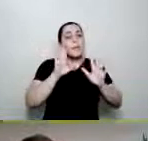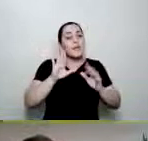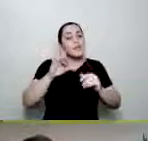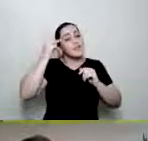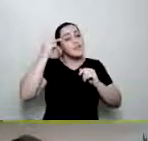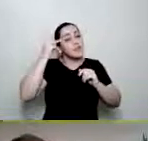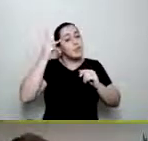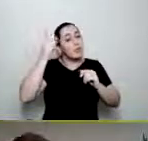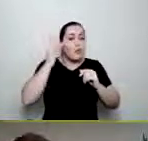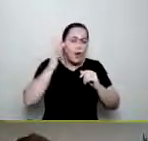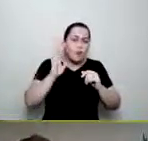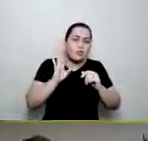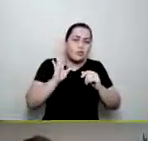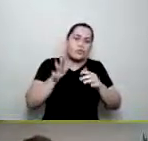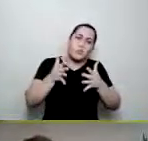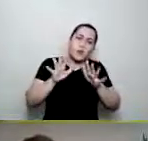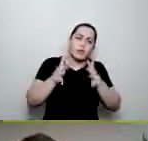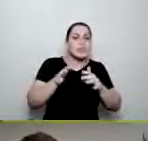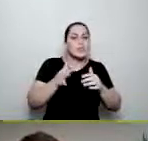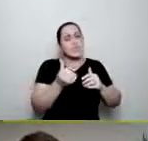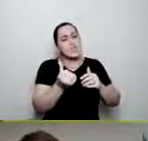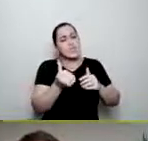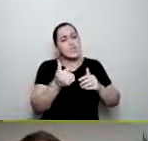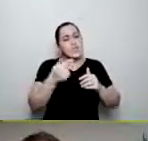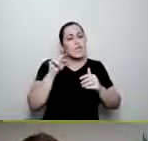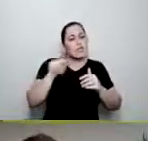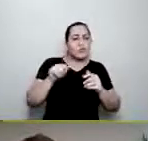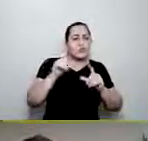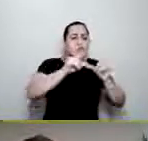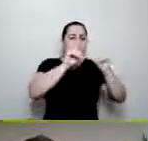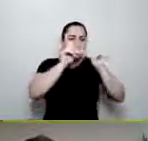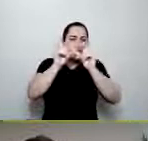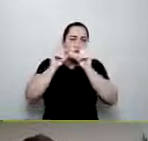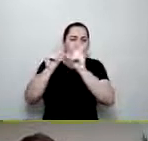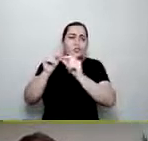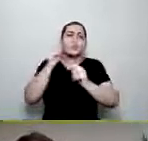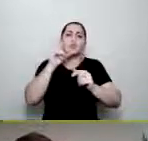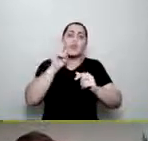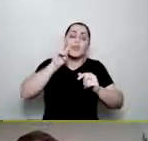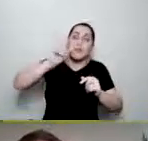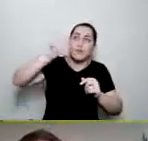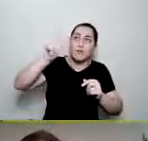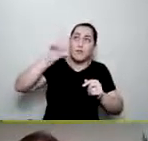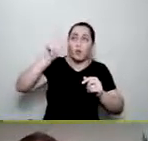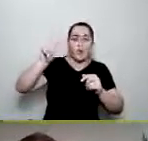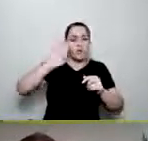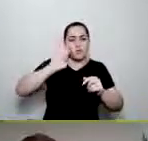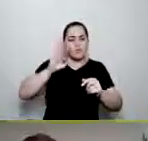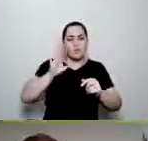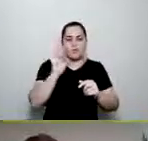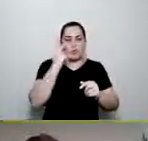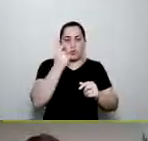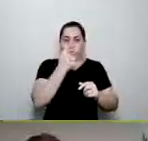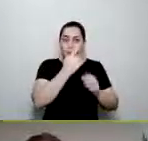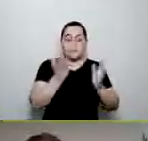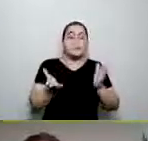que deve ser esse número, 6, 7 mil estrelas que a gente consegue ver com olho nu, e é esse número de línguas que tem